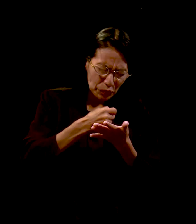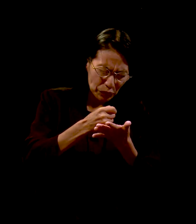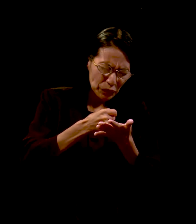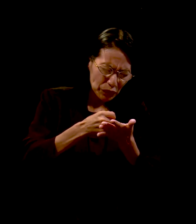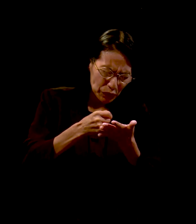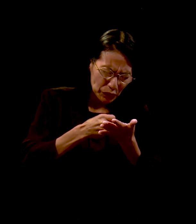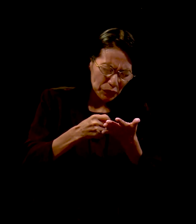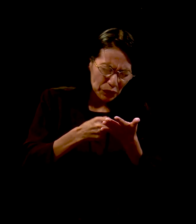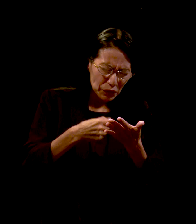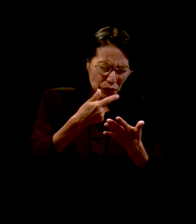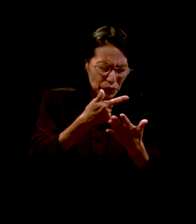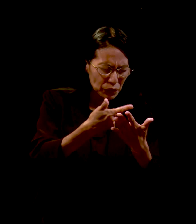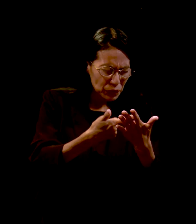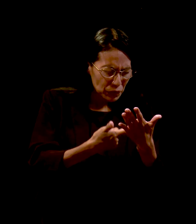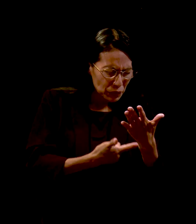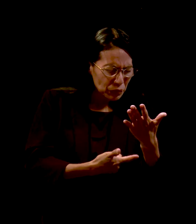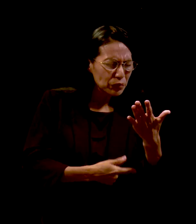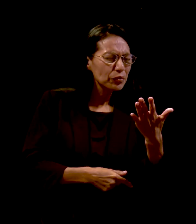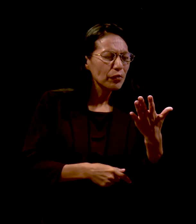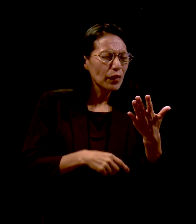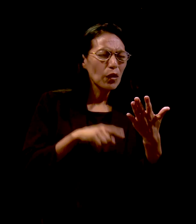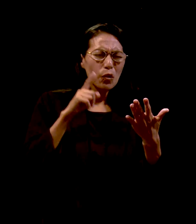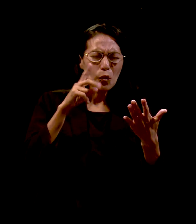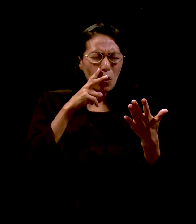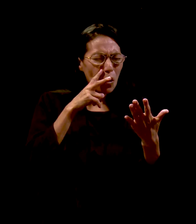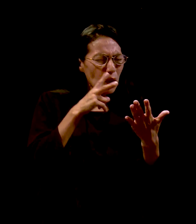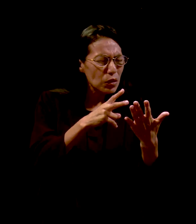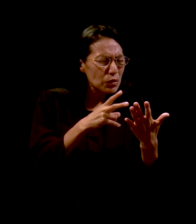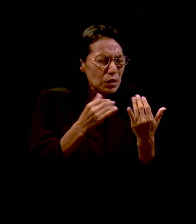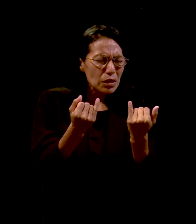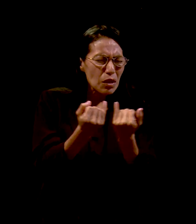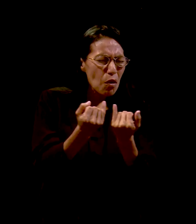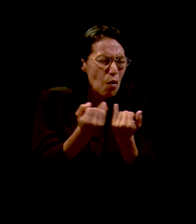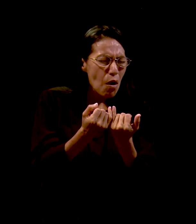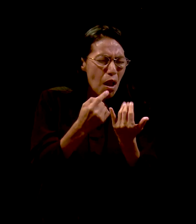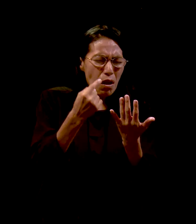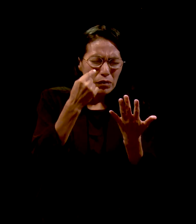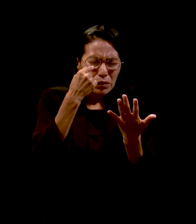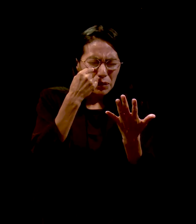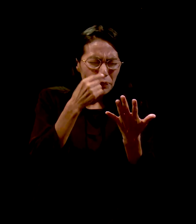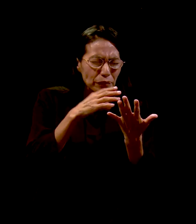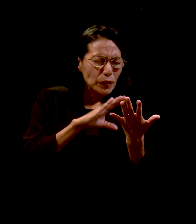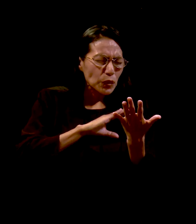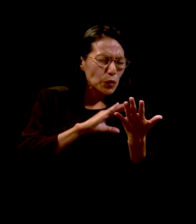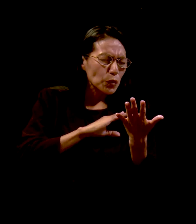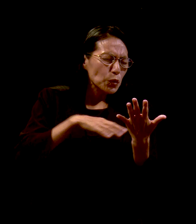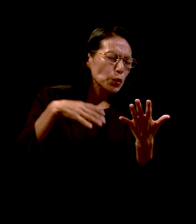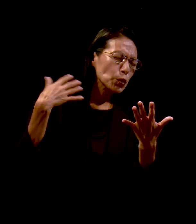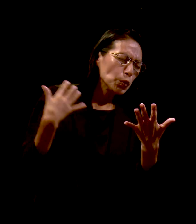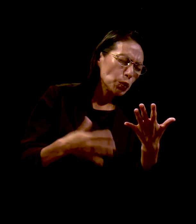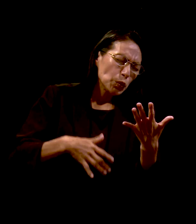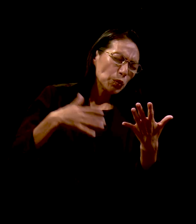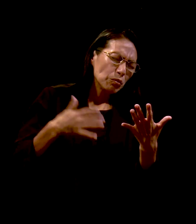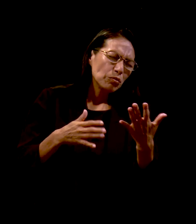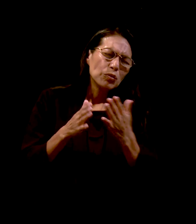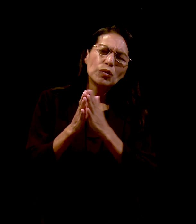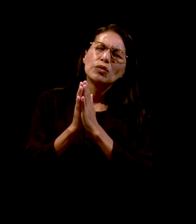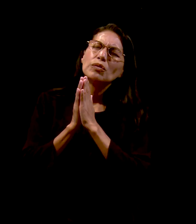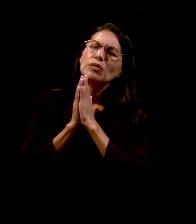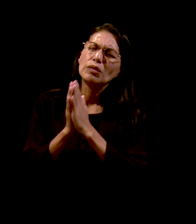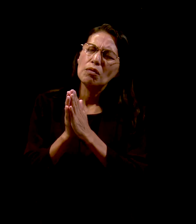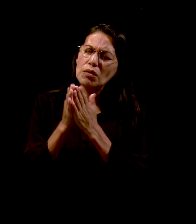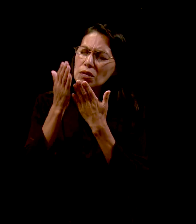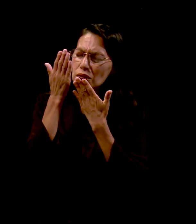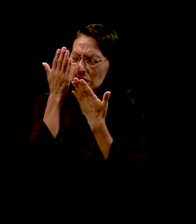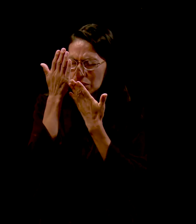esculpido señor en las palmas de tus manos tú lo ves como las niñas de tus ojos y rogamos para que escuches el clamor de